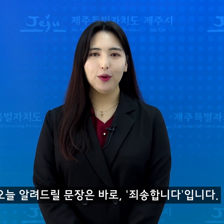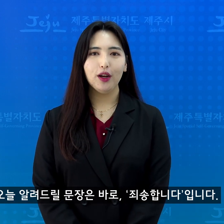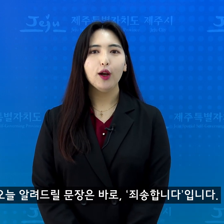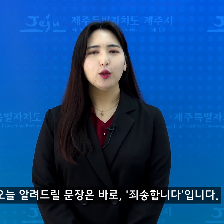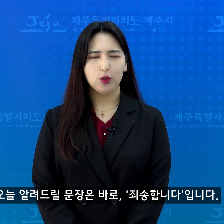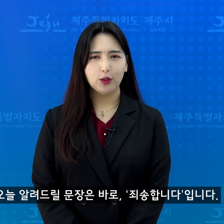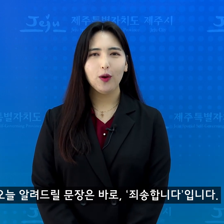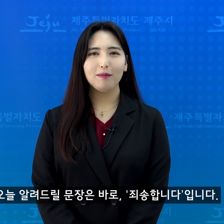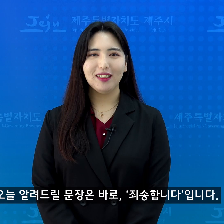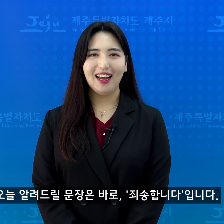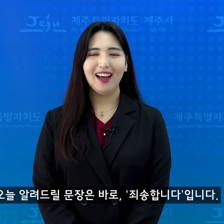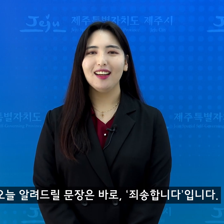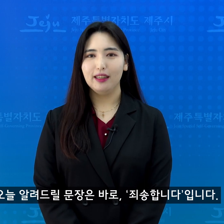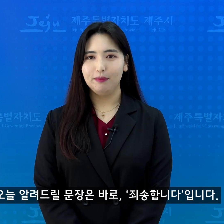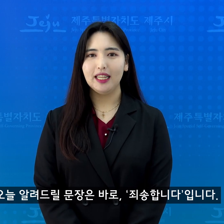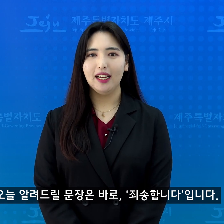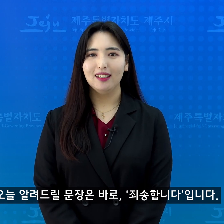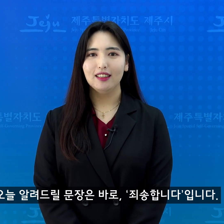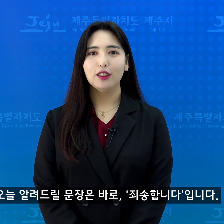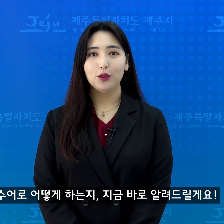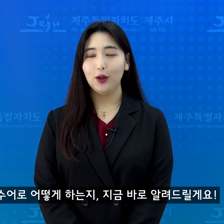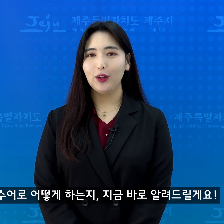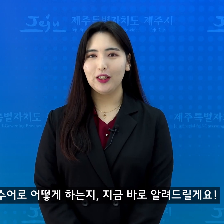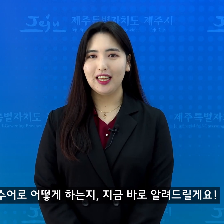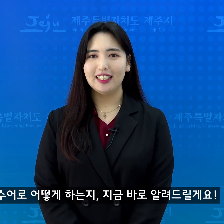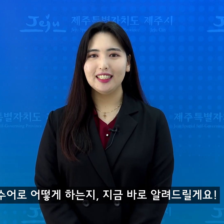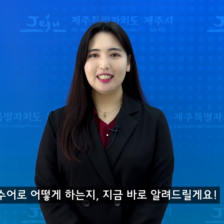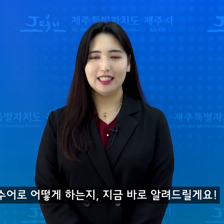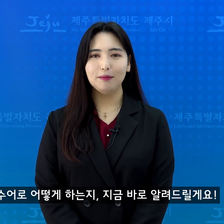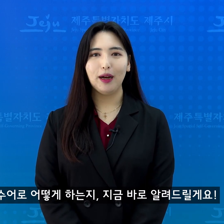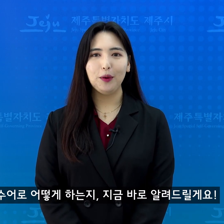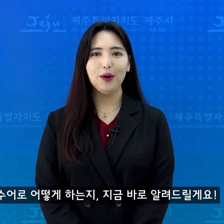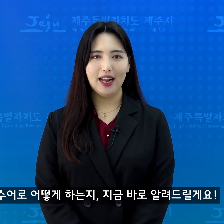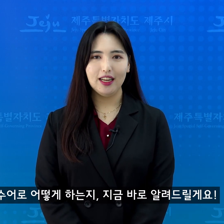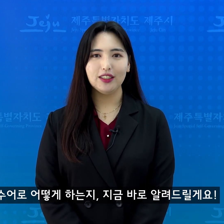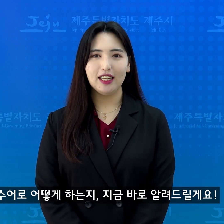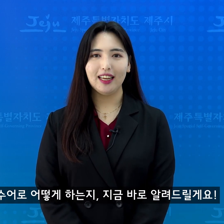죄송합니다입니다. 수어로 어떻게 하는지 지금 바로 알려드릴게요.